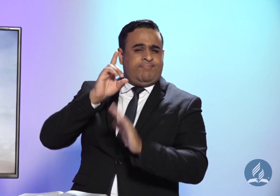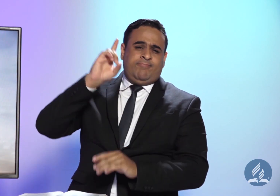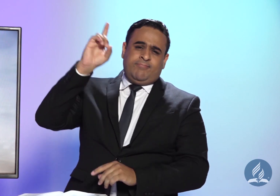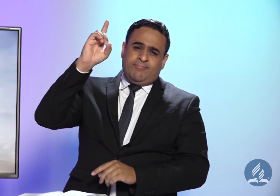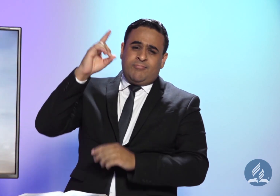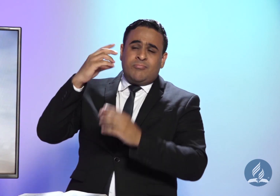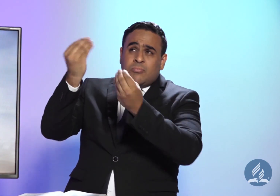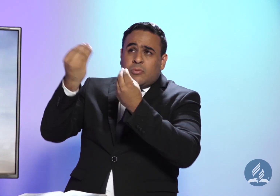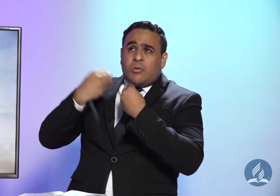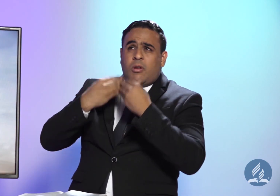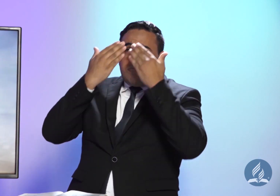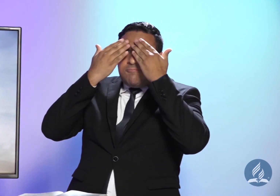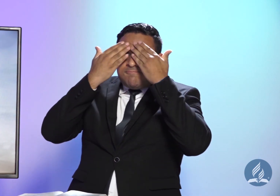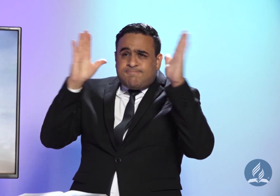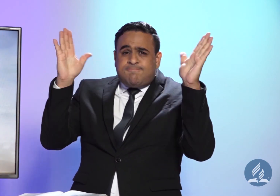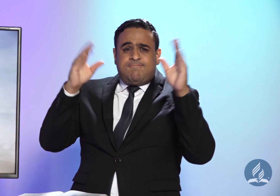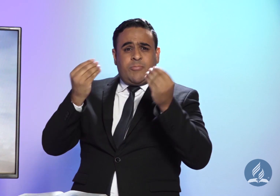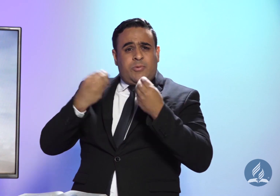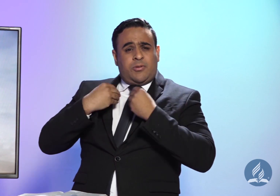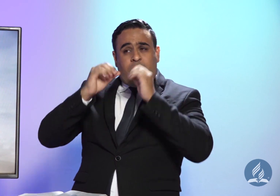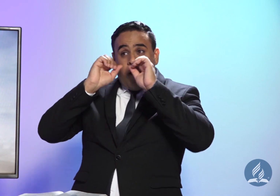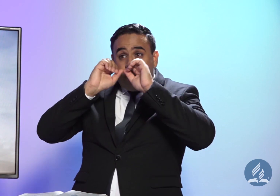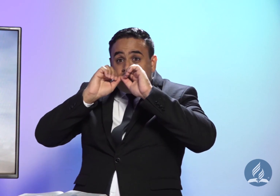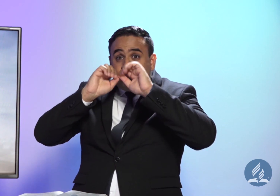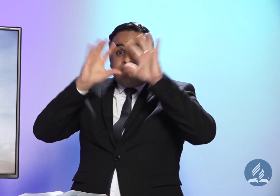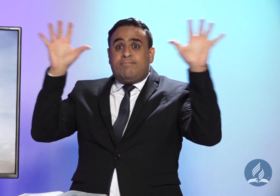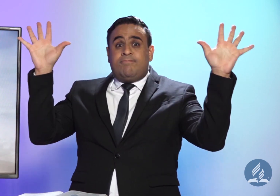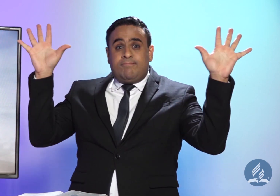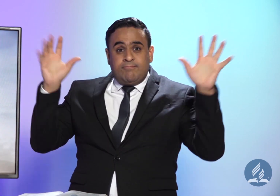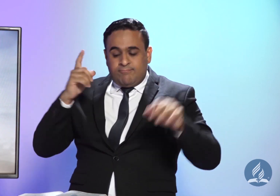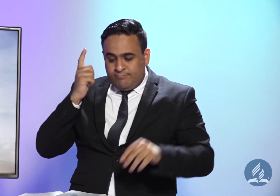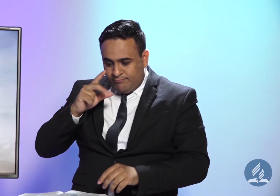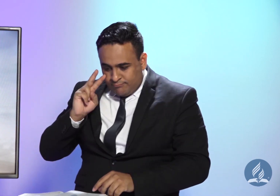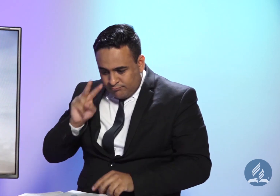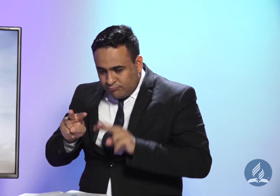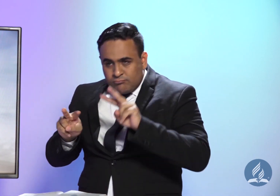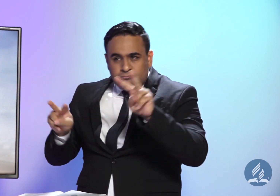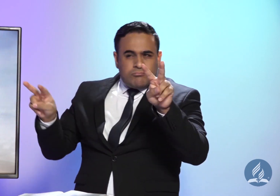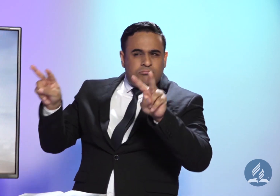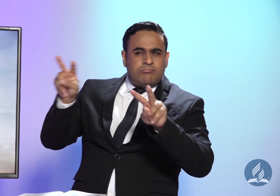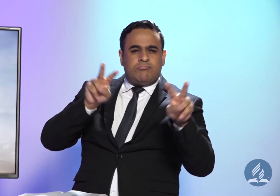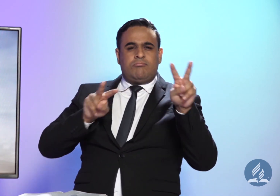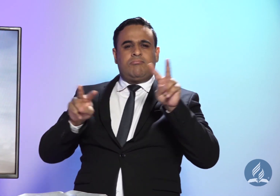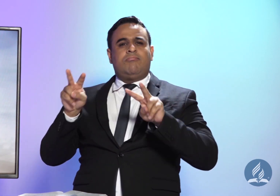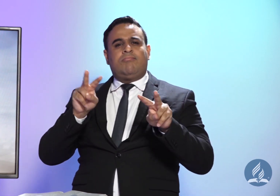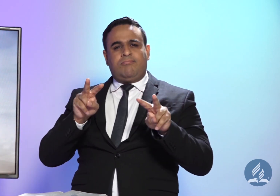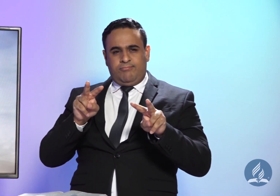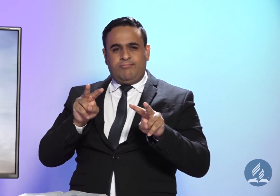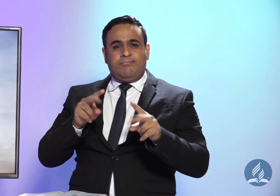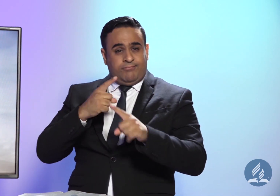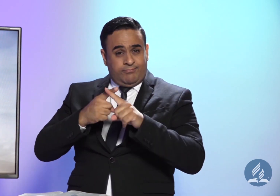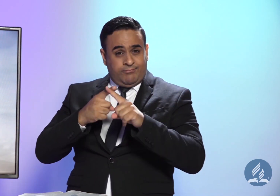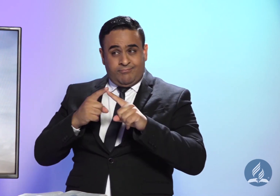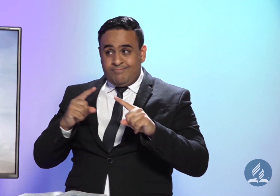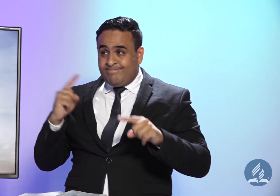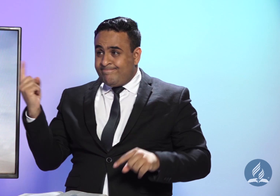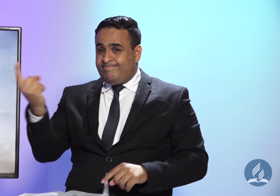seduziu a Eva. Você precisa buscar a Deus, você precisa pedir orientação de Deus, você precisa ter a Bíblia como seu guia para